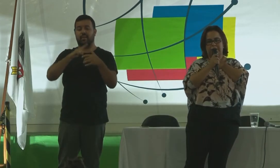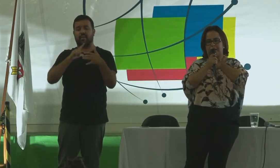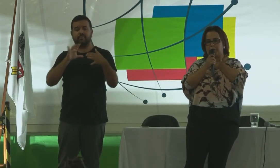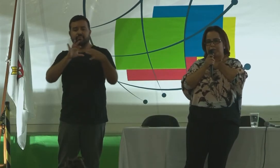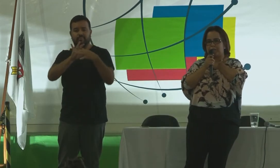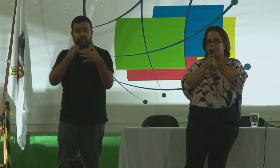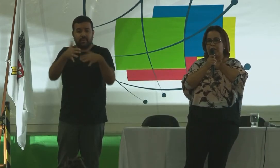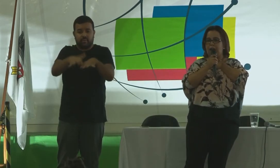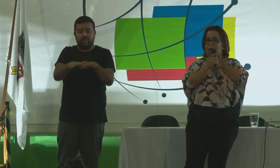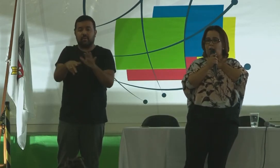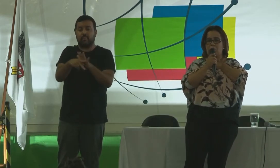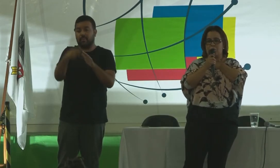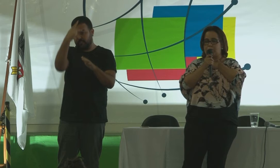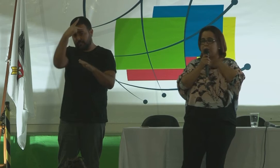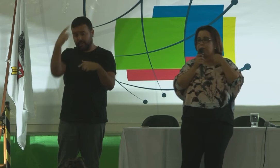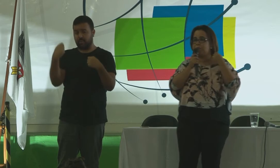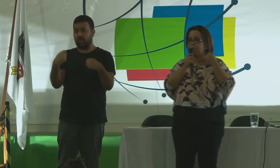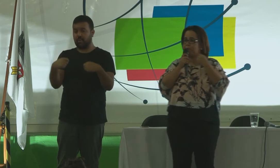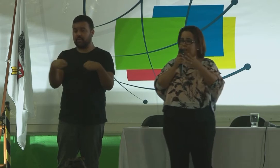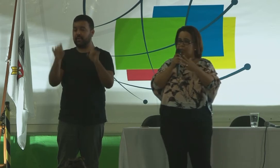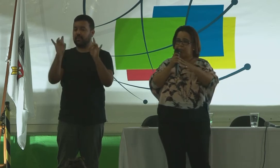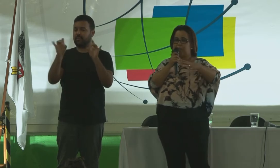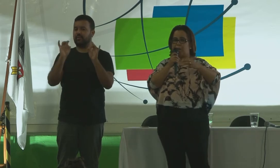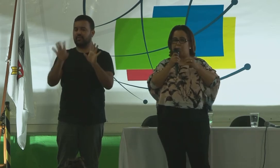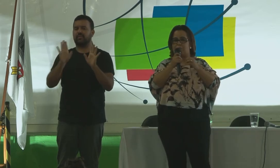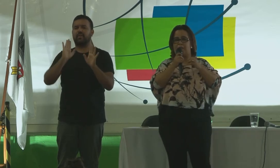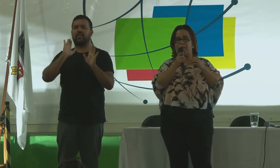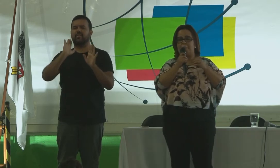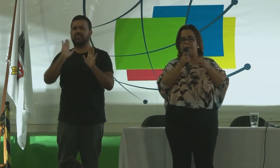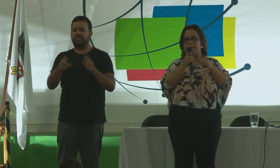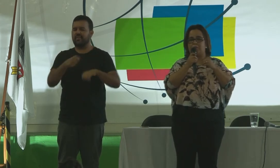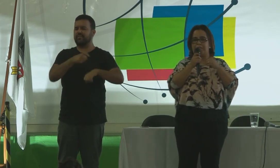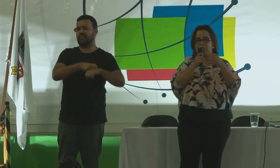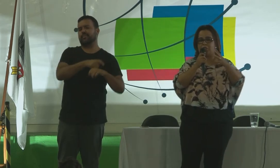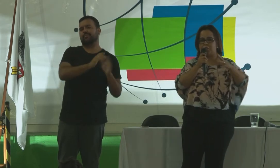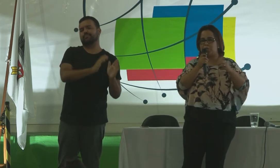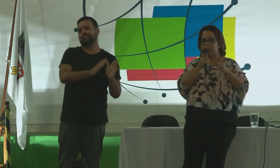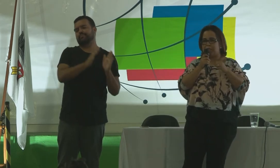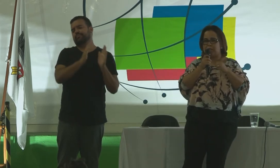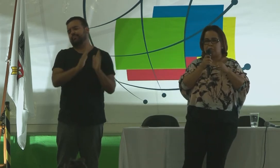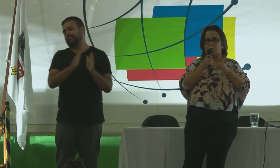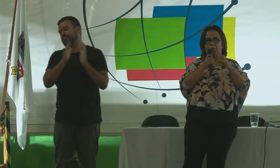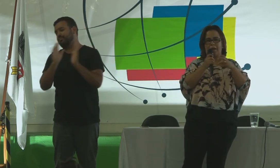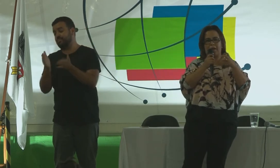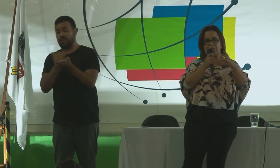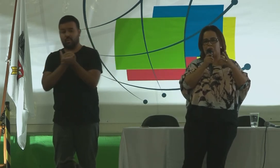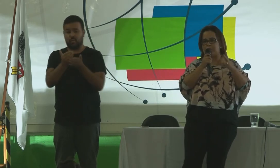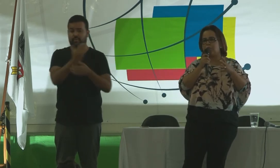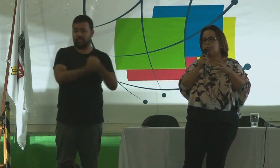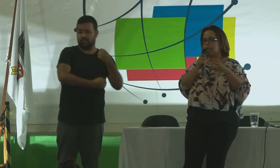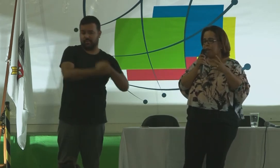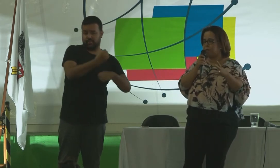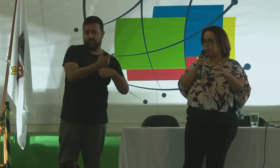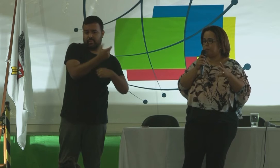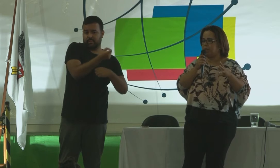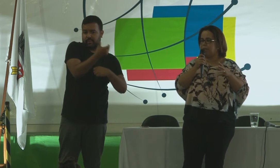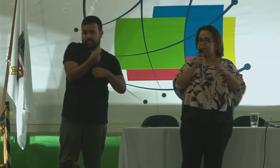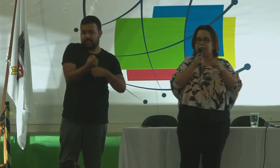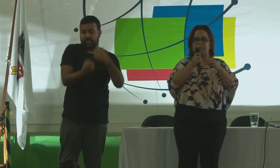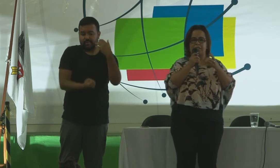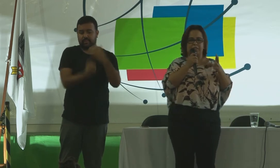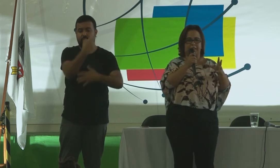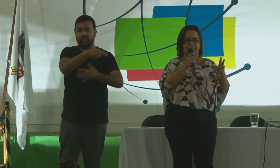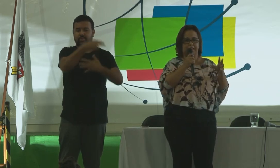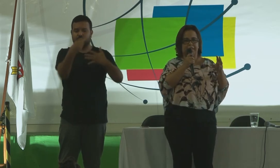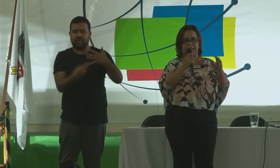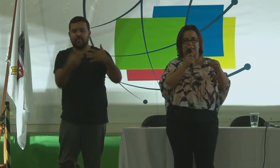com necessidade específica ao longo de vários tempos. Né? Então, desde 2006, com a instituição do NACRE